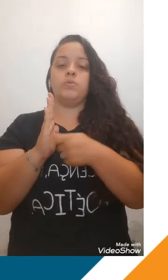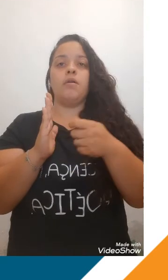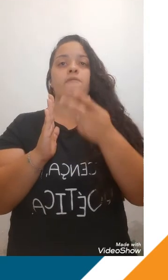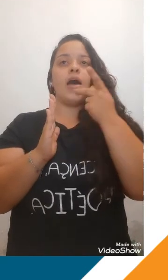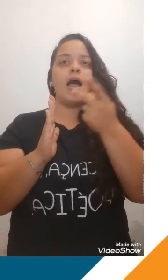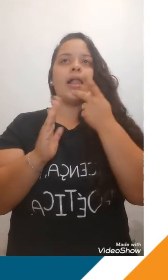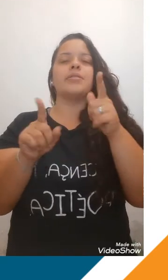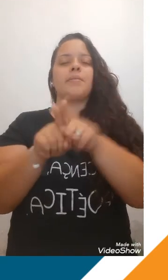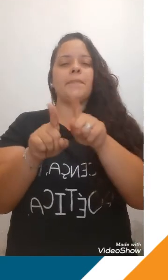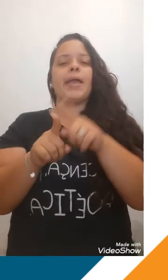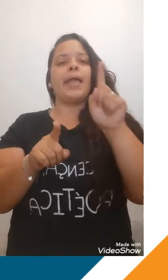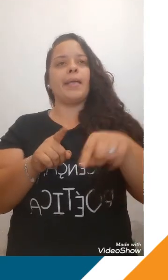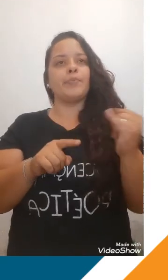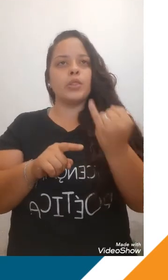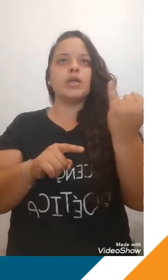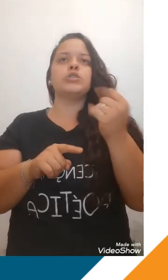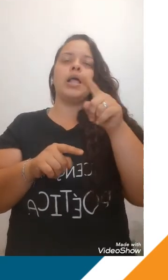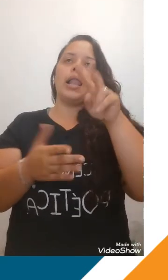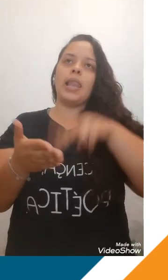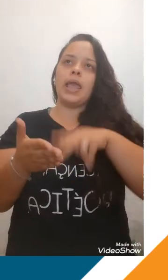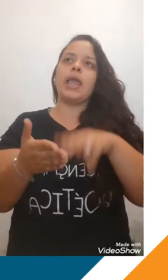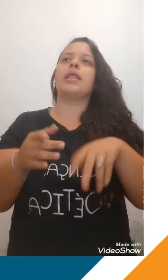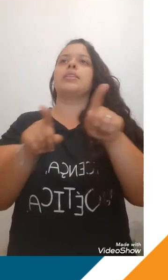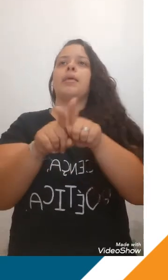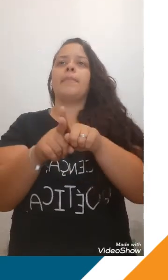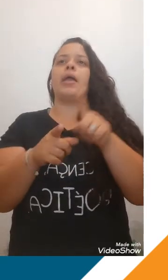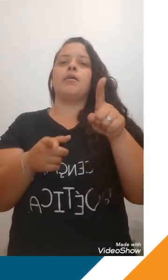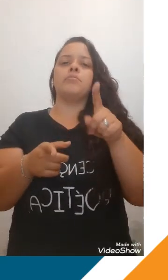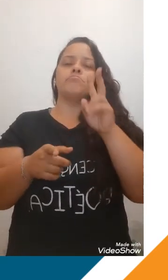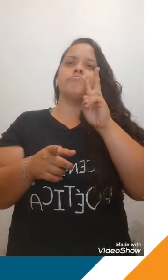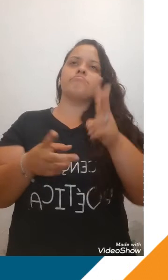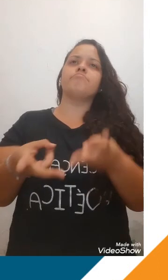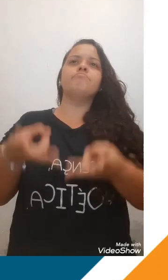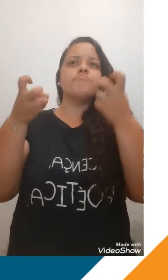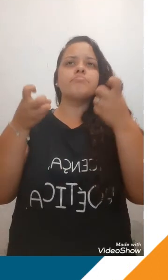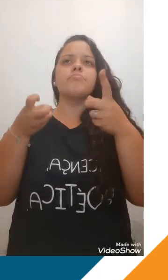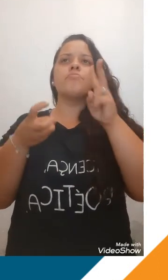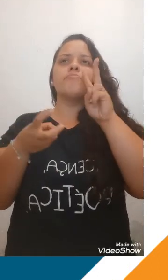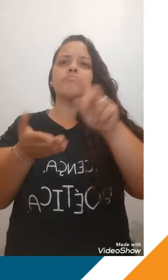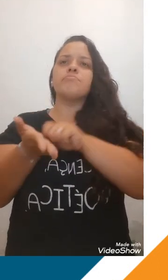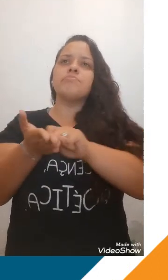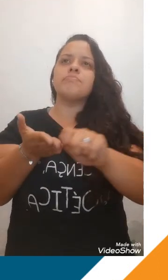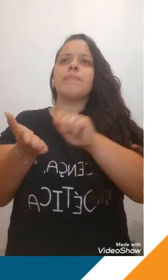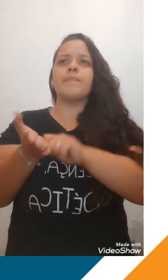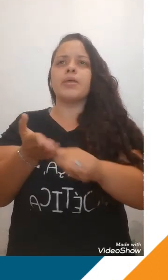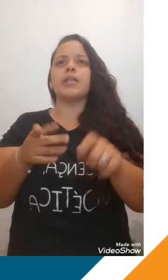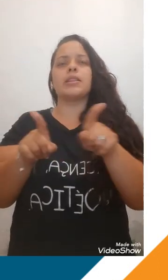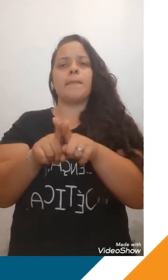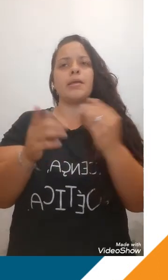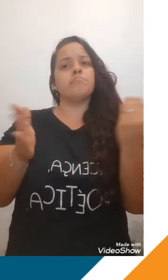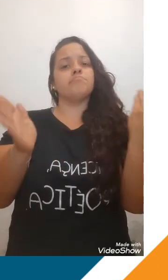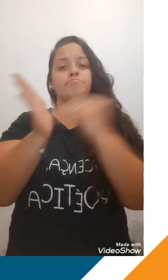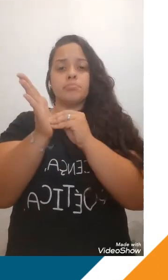importante que você leia e faça aí um julgamento, uma interpretação entre o que está sendo posto no texto